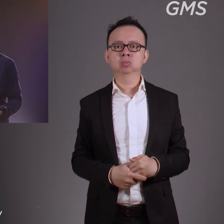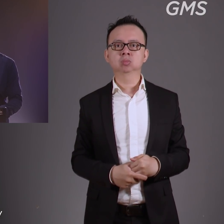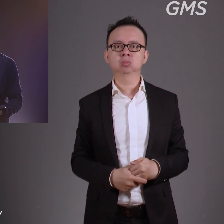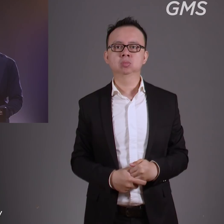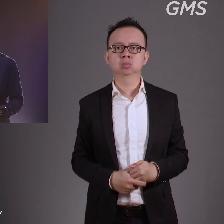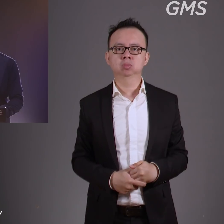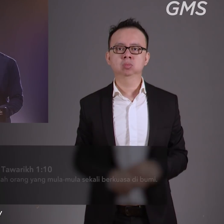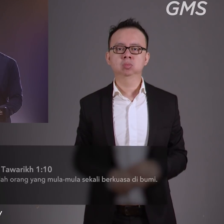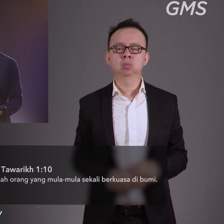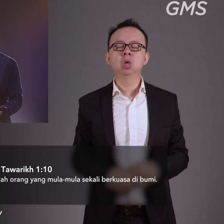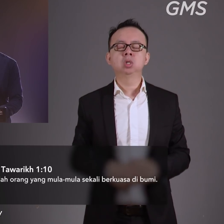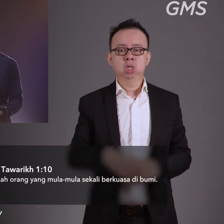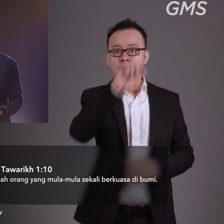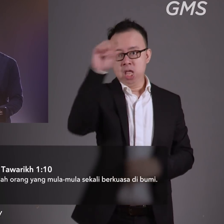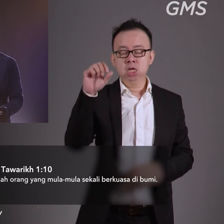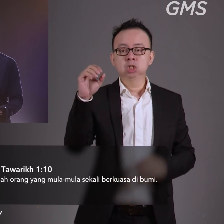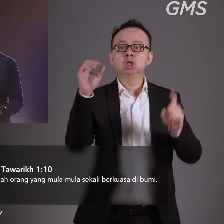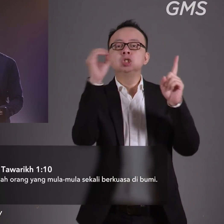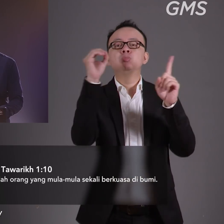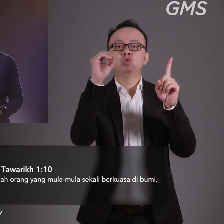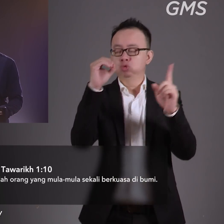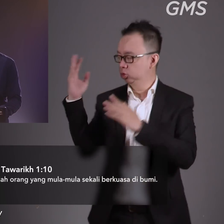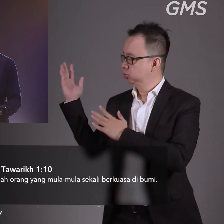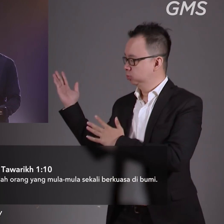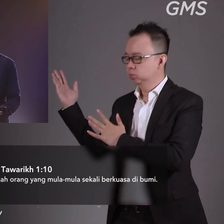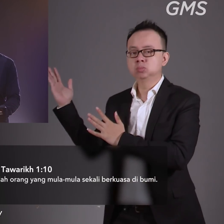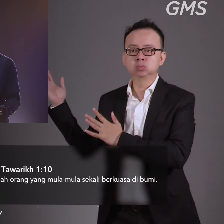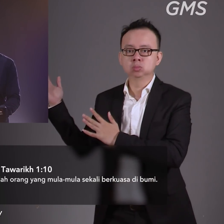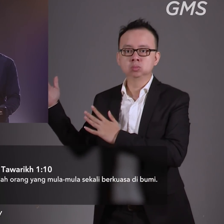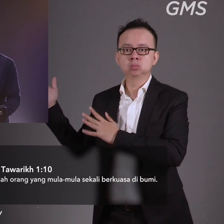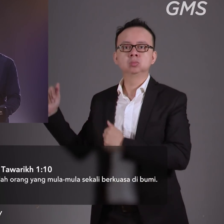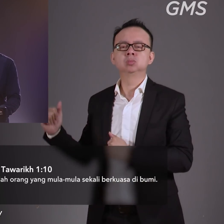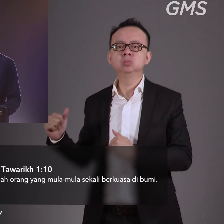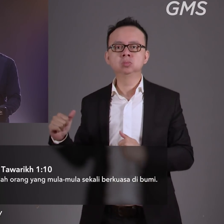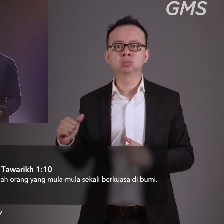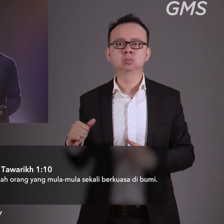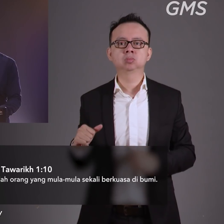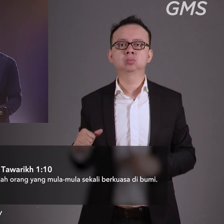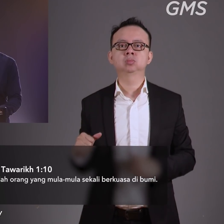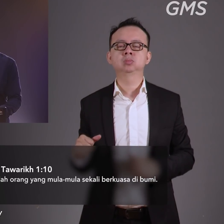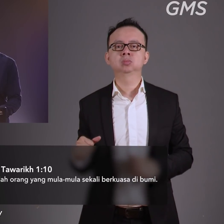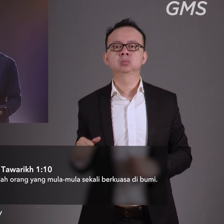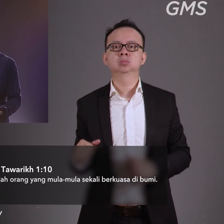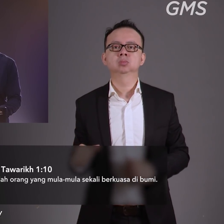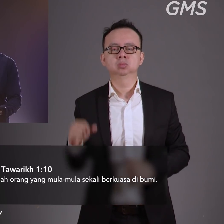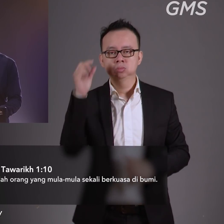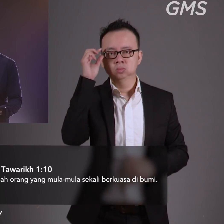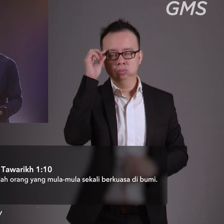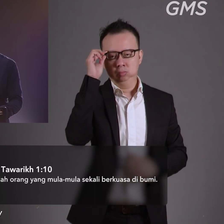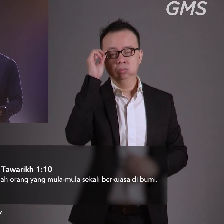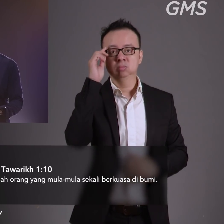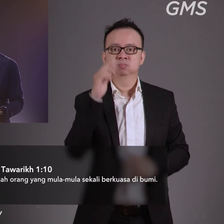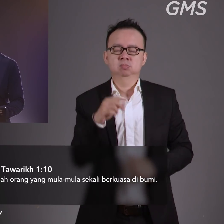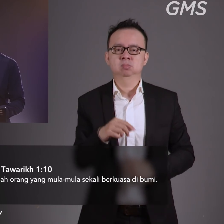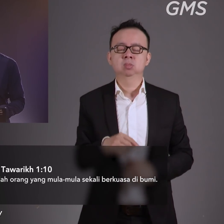sekali. Kush ayat 10 memperanakkan Nimrod. Kedengarannya positif berikutnya. Dialah orang yang